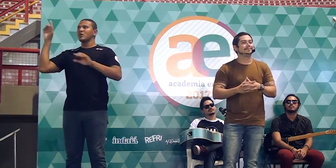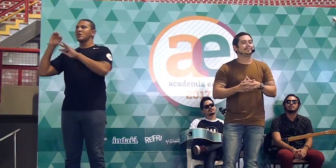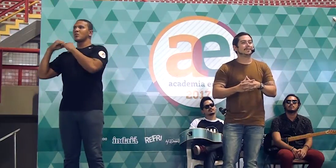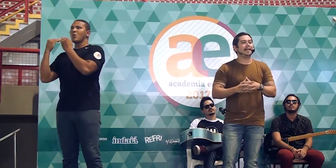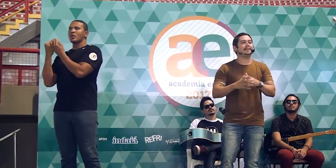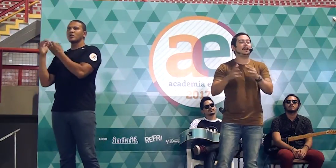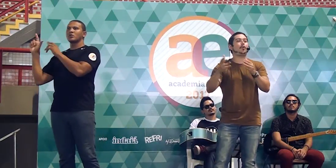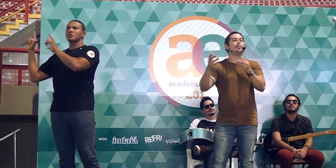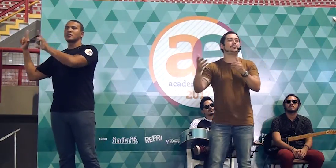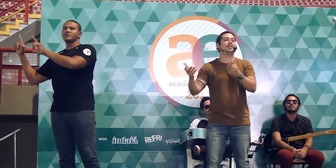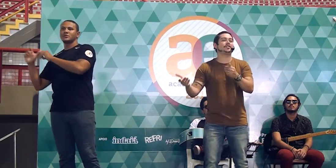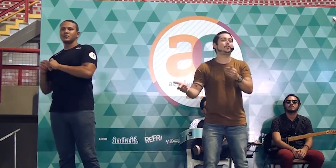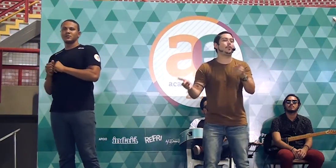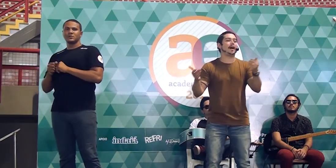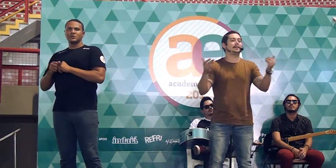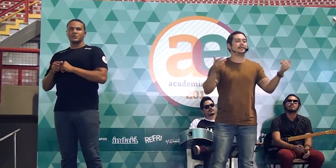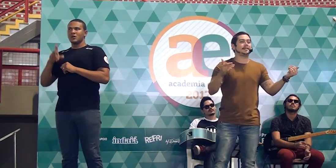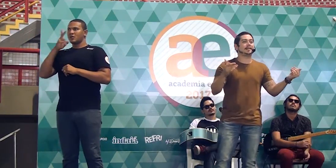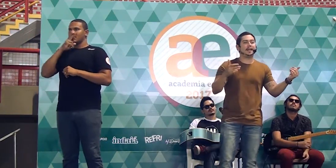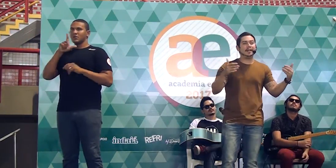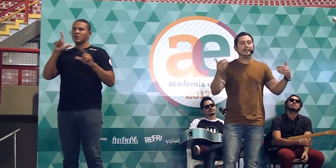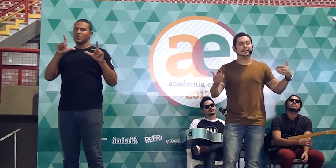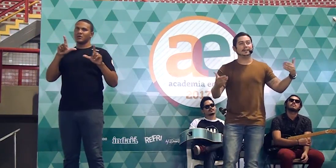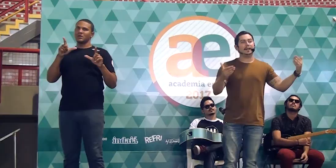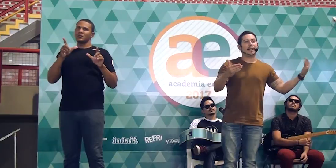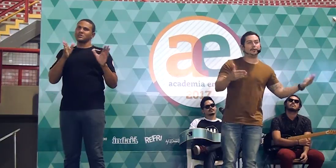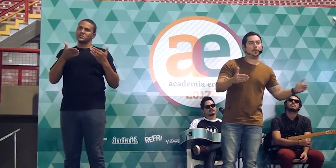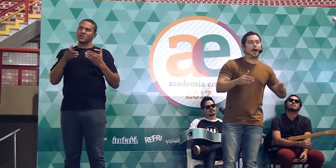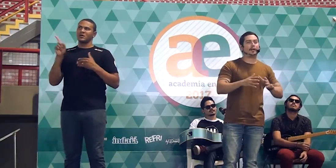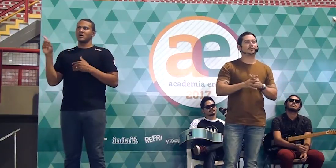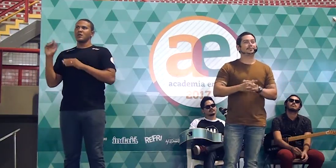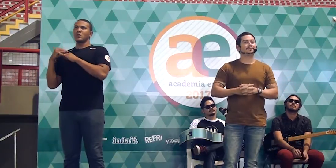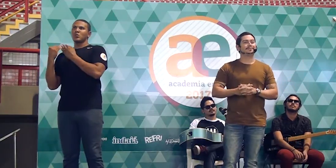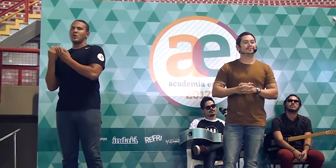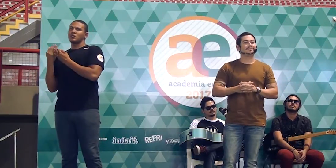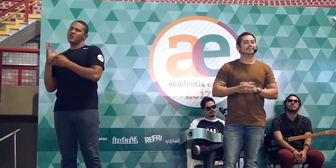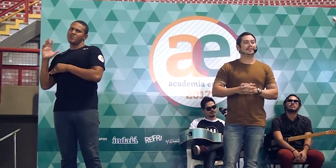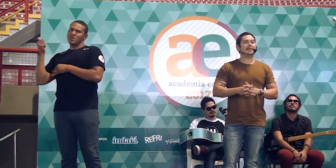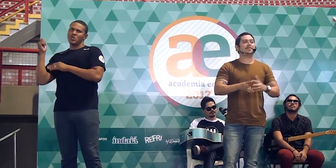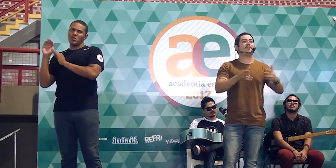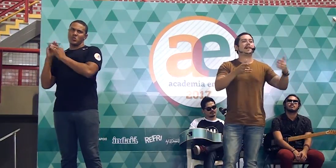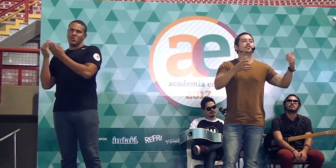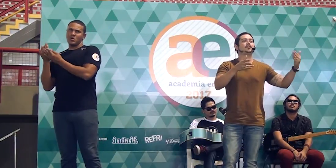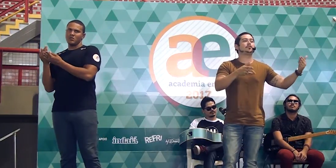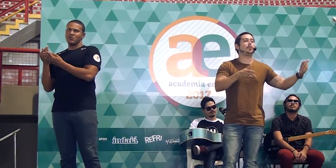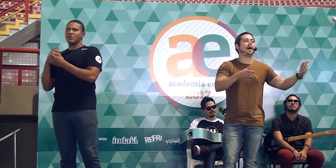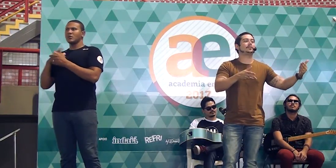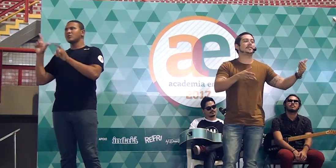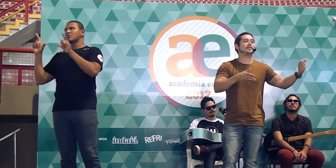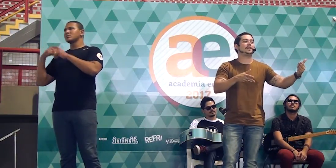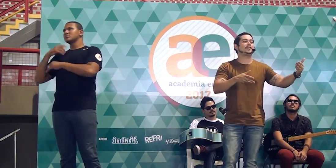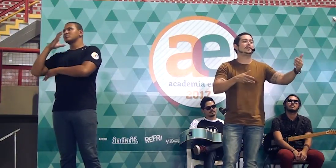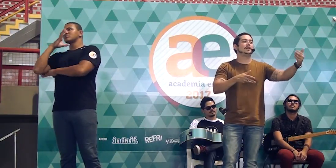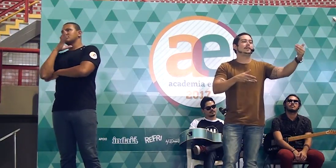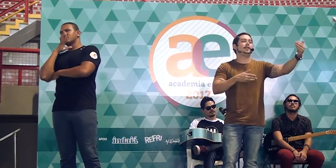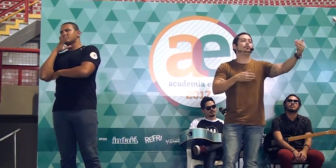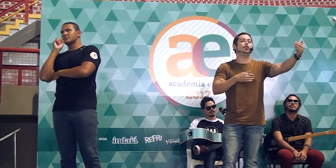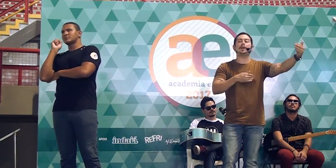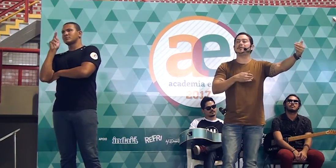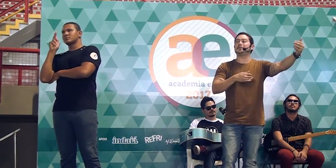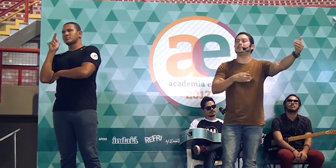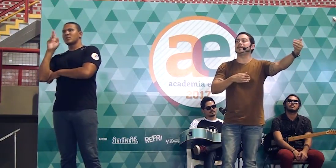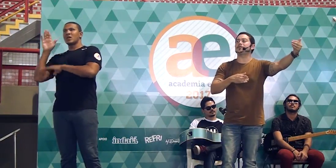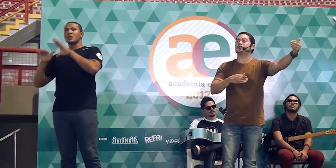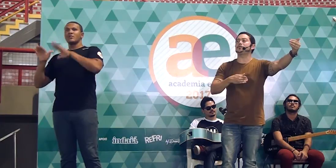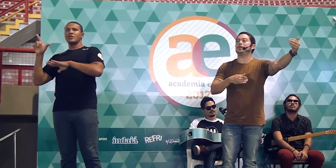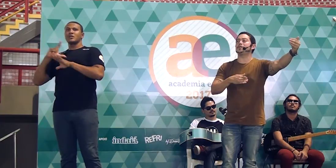quarto. Entre a comodidade do quarto e a da sala, a do quarto. Aí você vai assistir no quarto. Às vezes, tem um